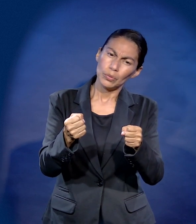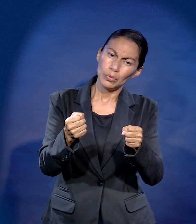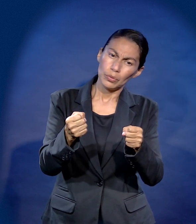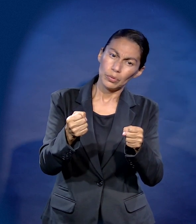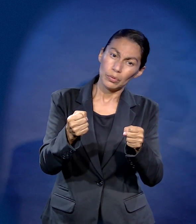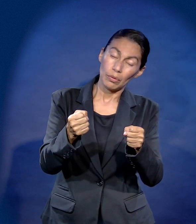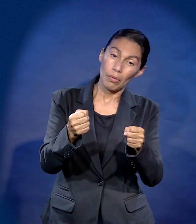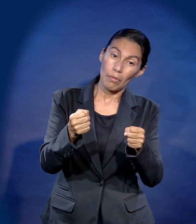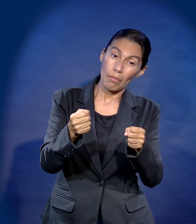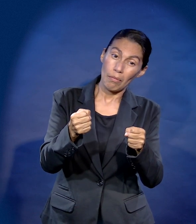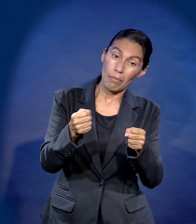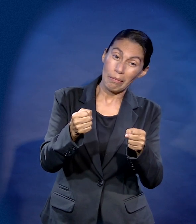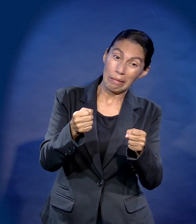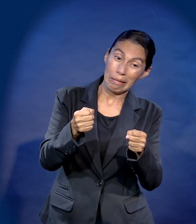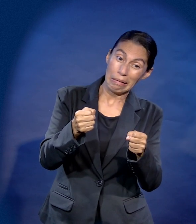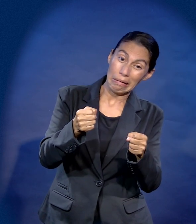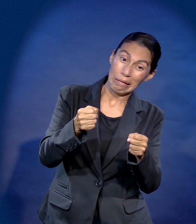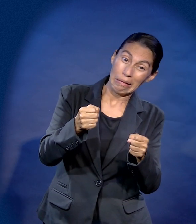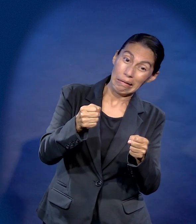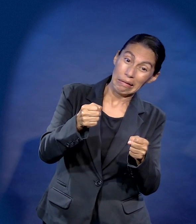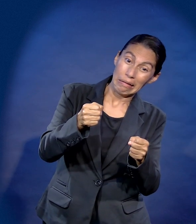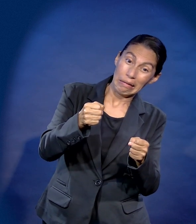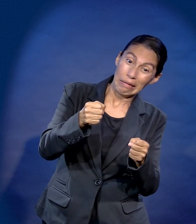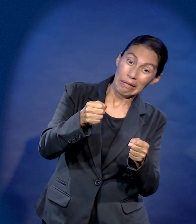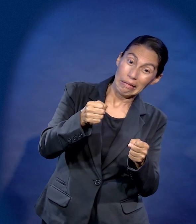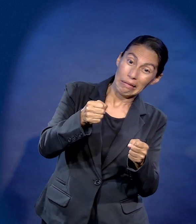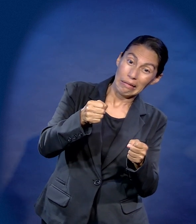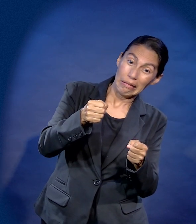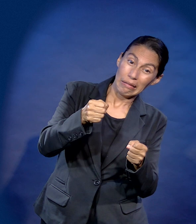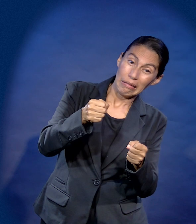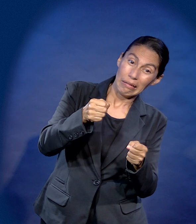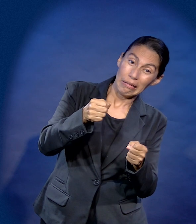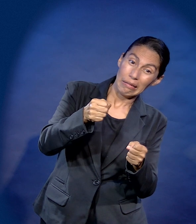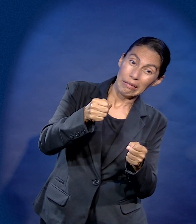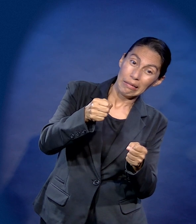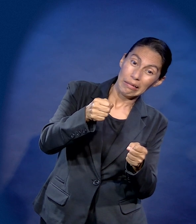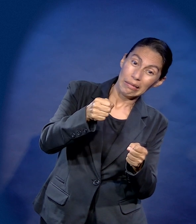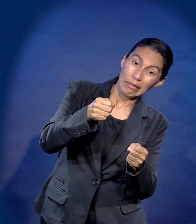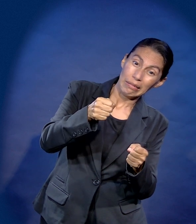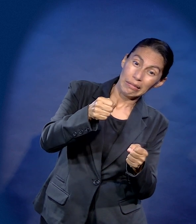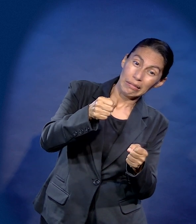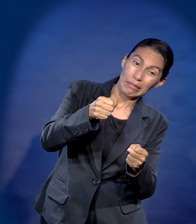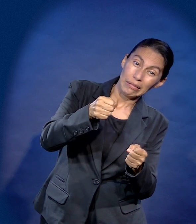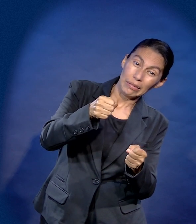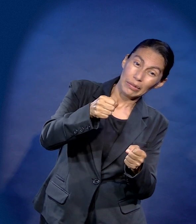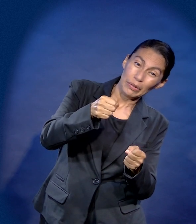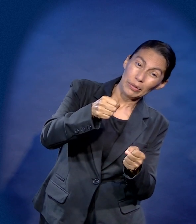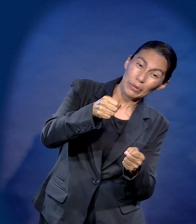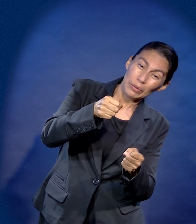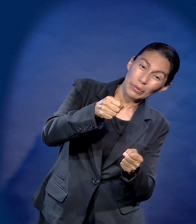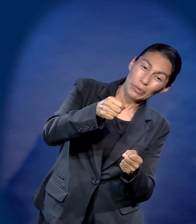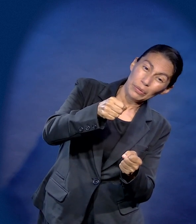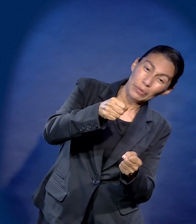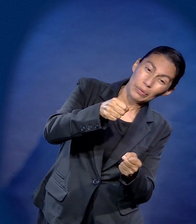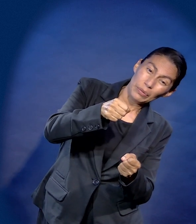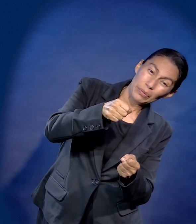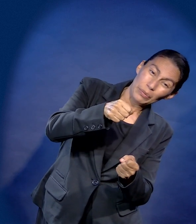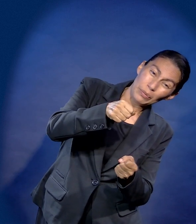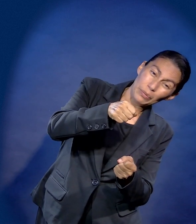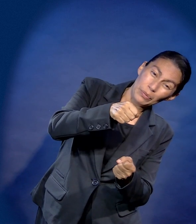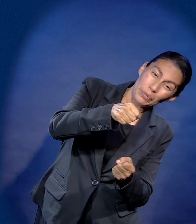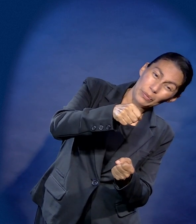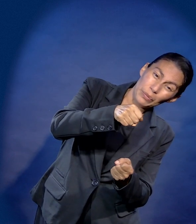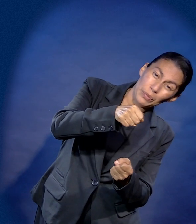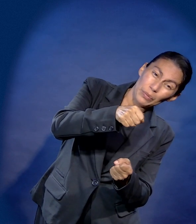niño empieza a virar, pero el control empieza a ir más allá de lo programado. El vuelo comienza a virar, a virar, a virar, a